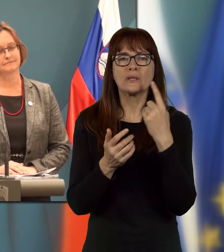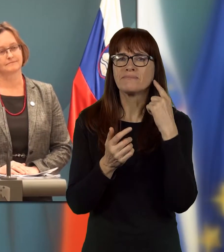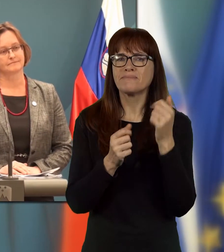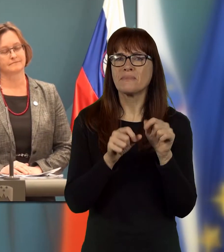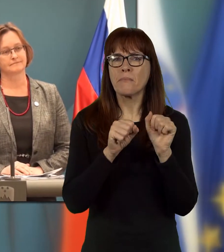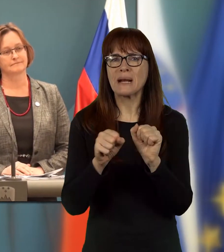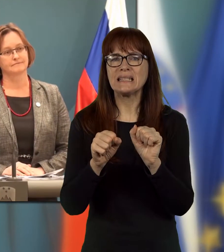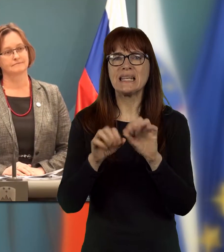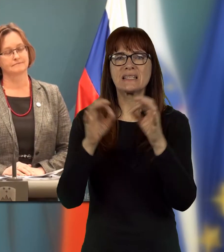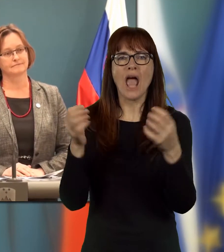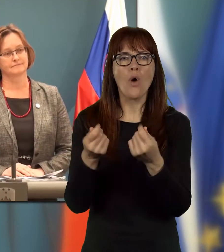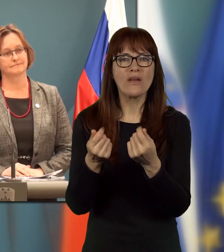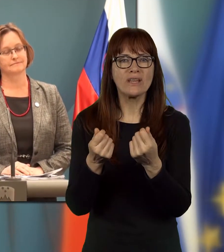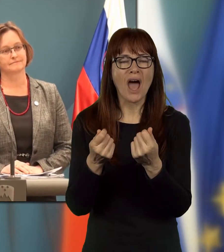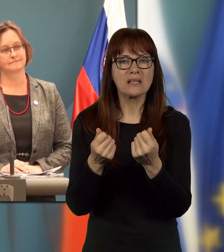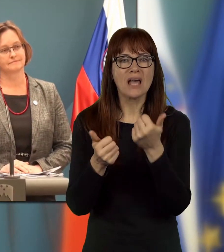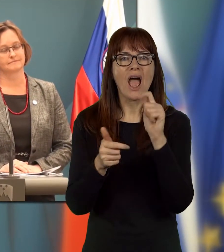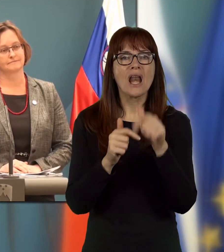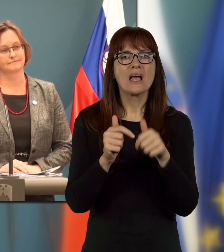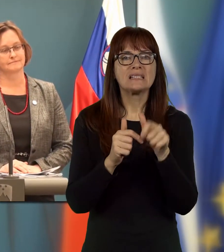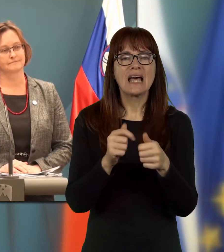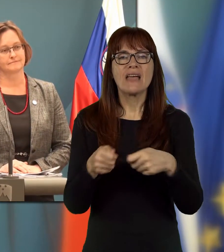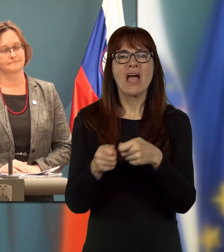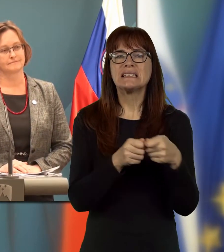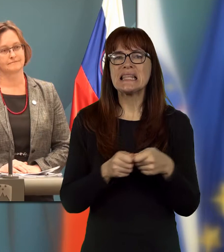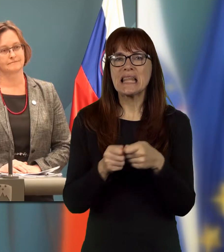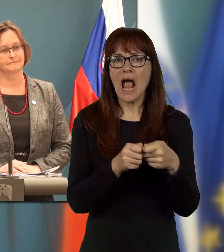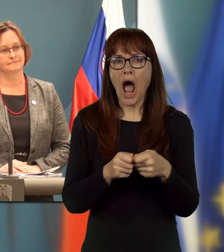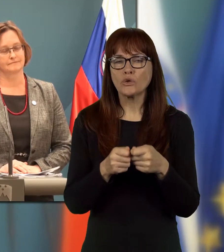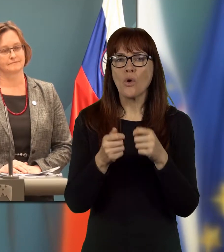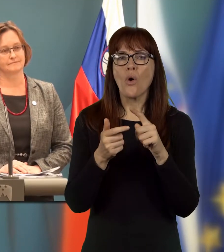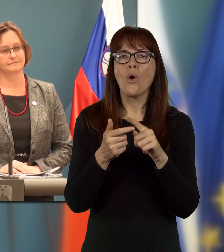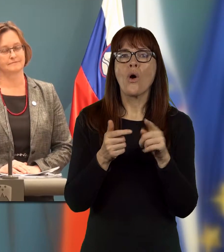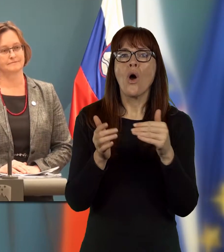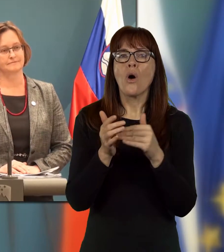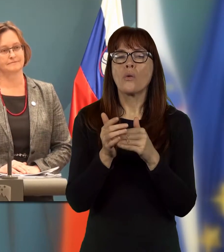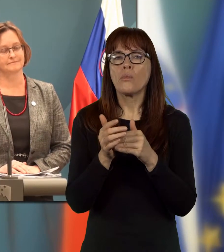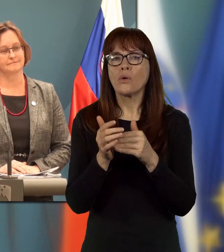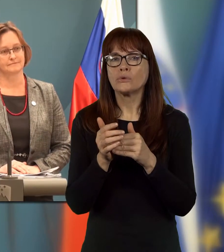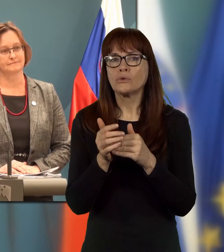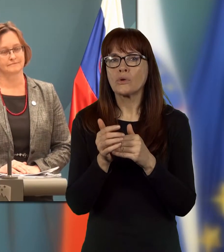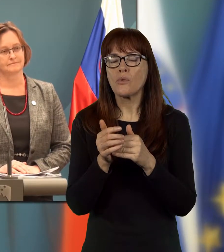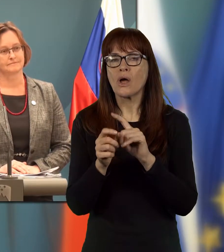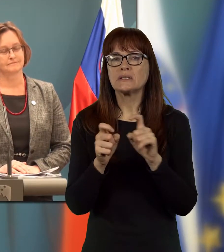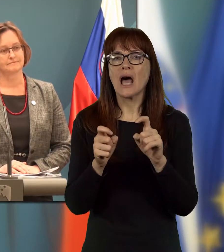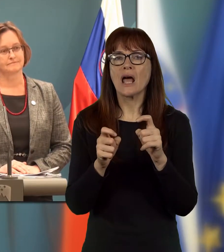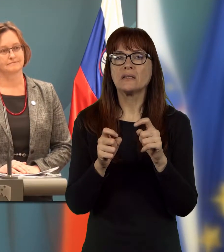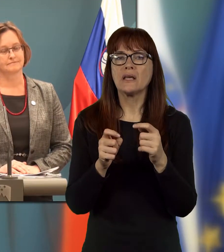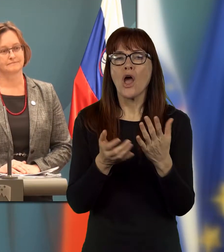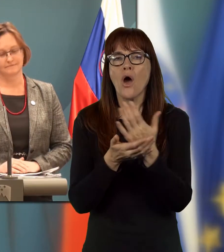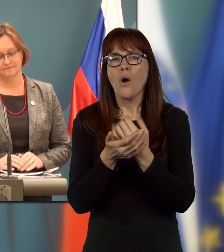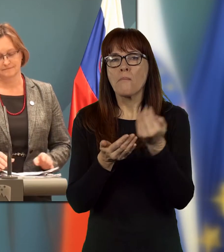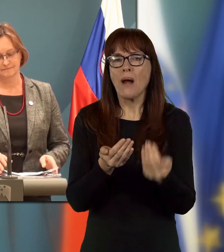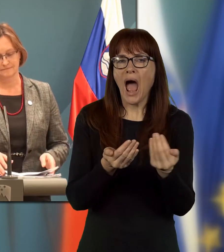precej pritiska trenutno na javne finance. Ena so zahteve sindikatov, 2 stavki tako rekoč se napovedujeta zaradi